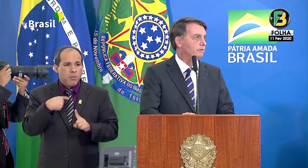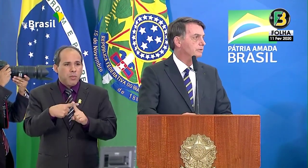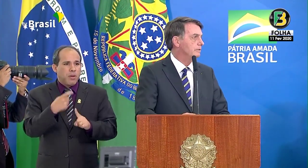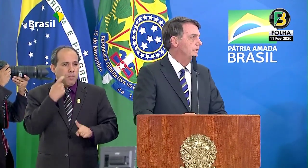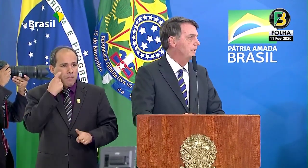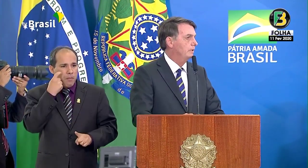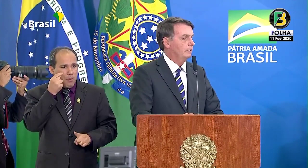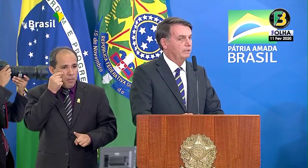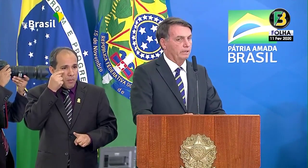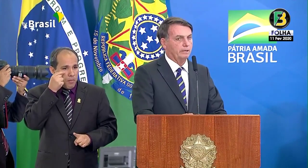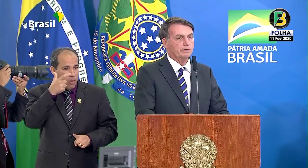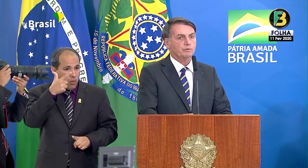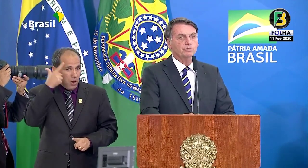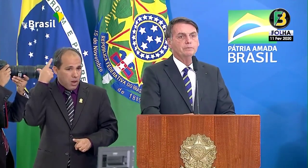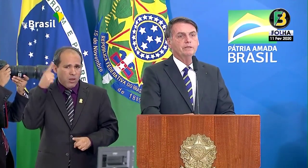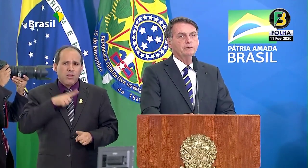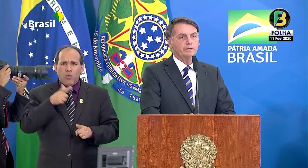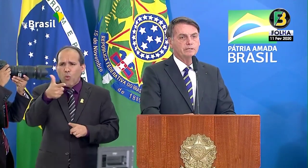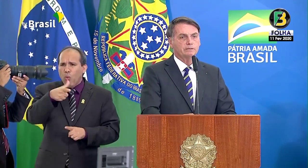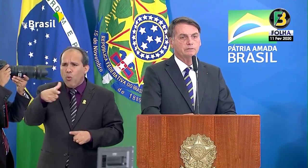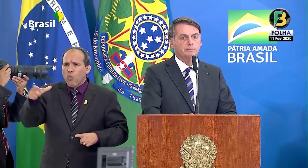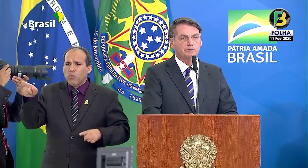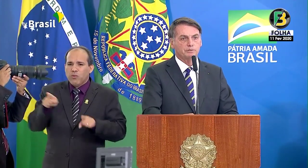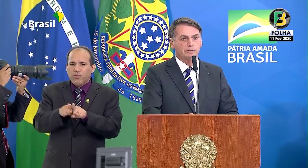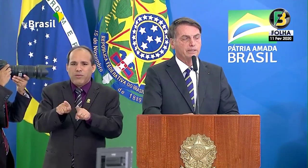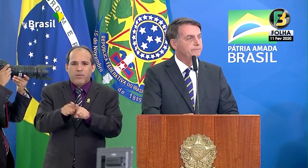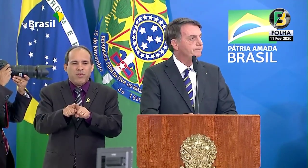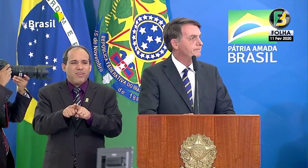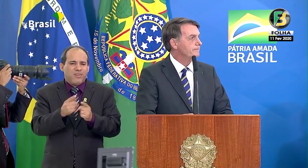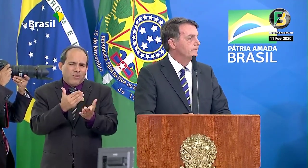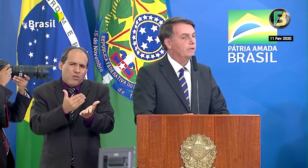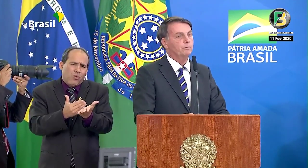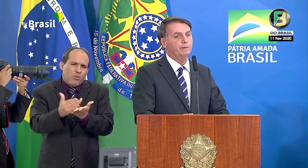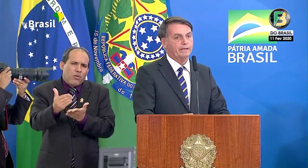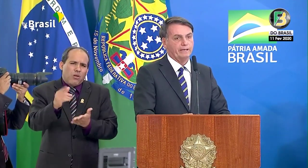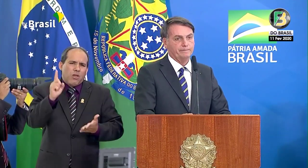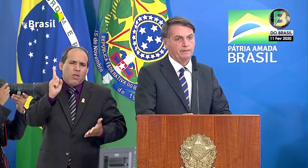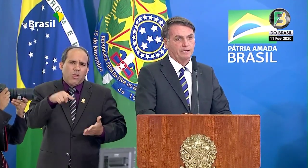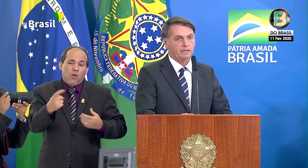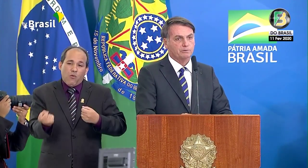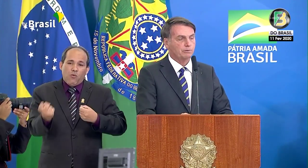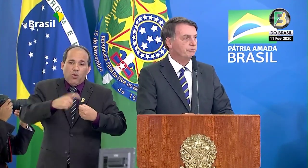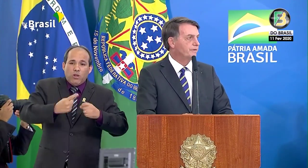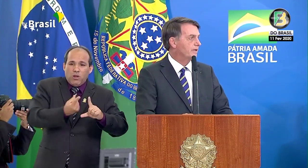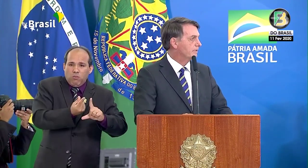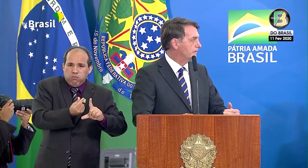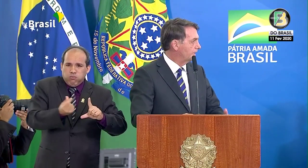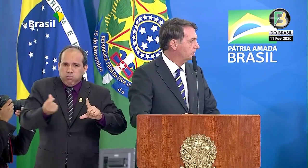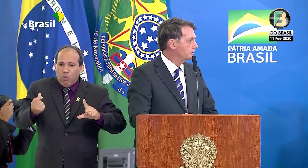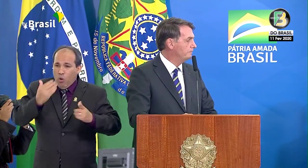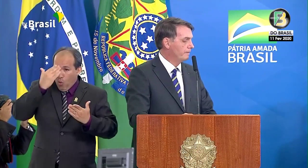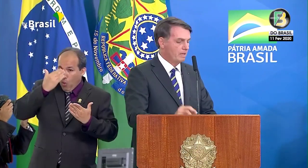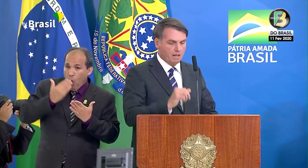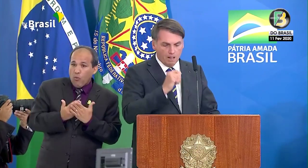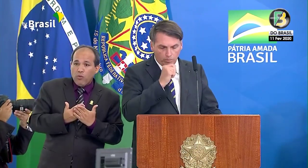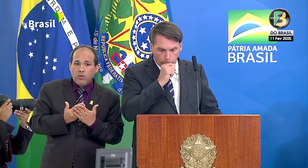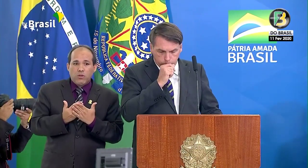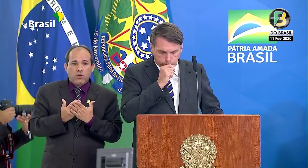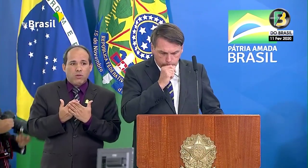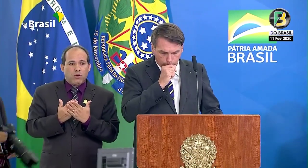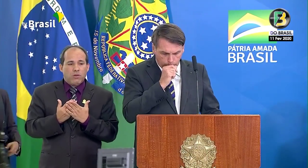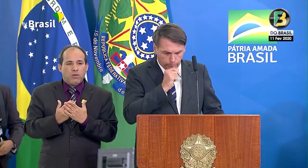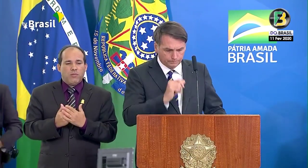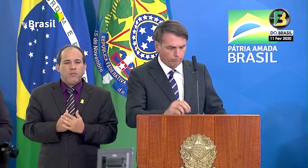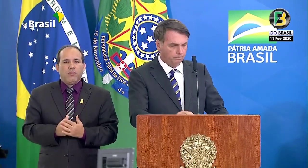Guedes, entre outros, a nossa economia realmente começou a recuperar a sua confiança dentro